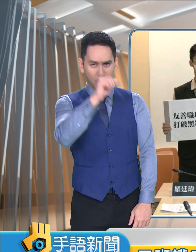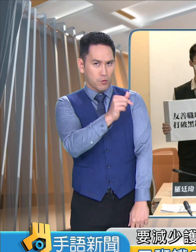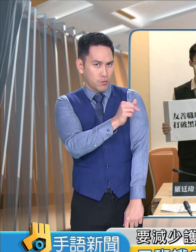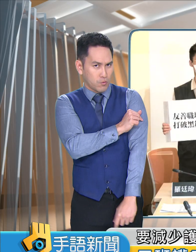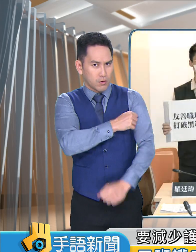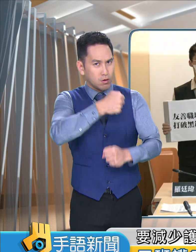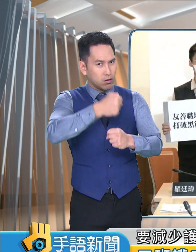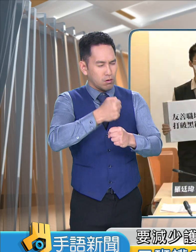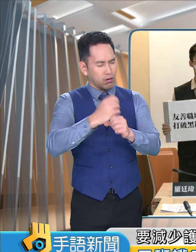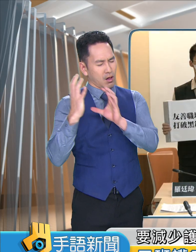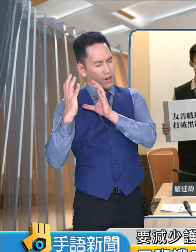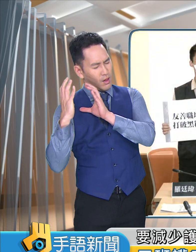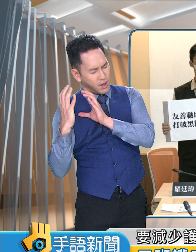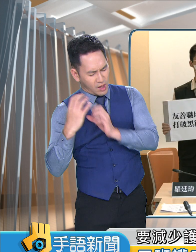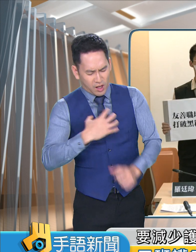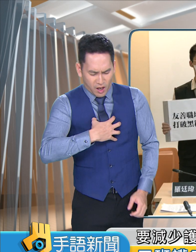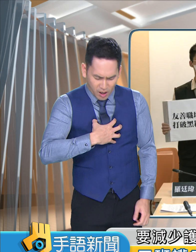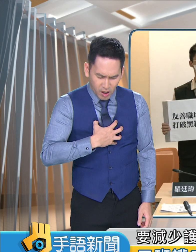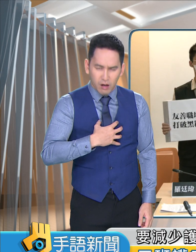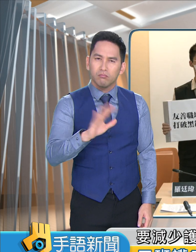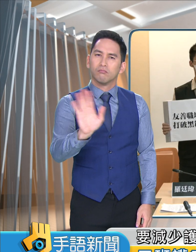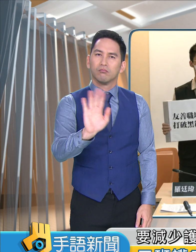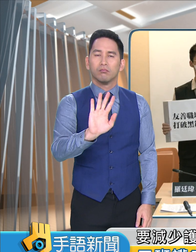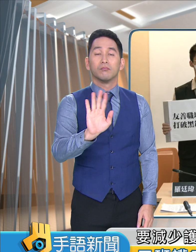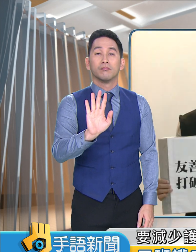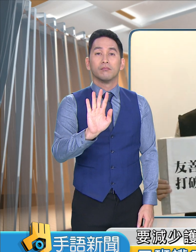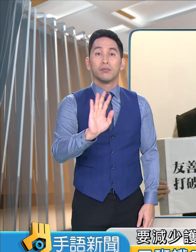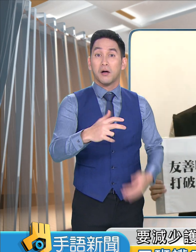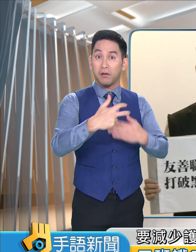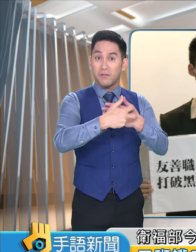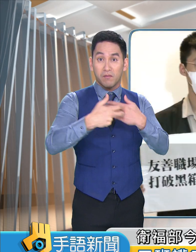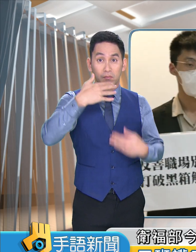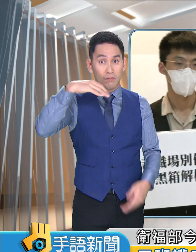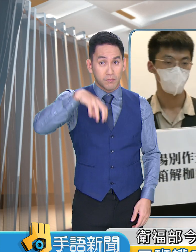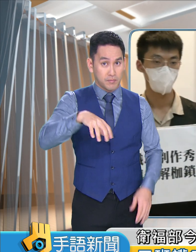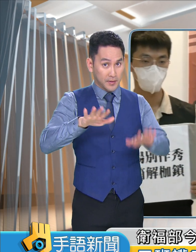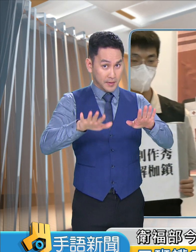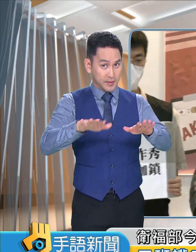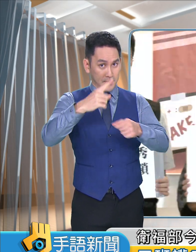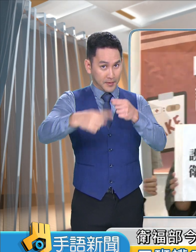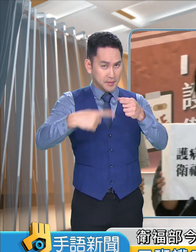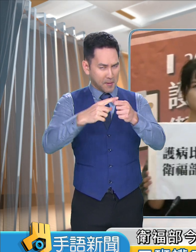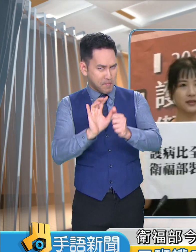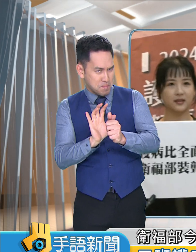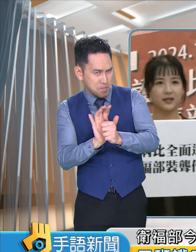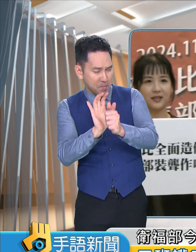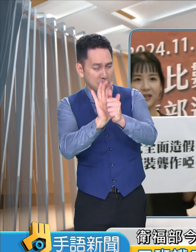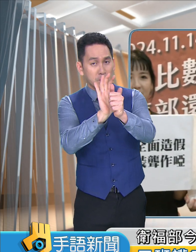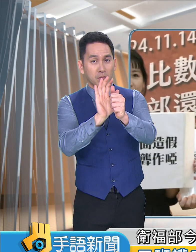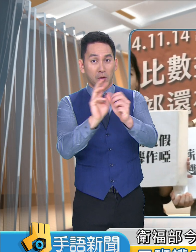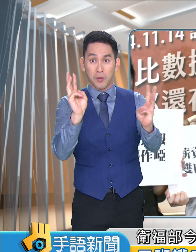要减少护理师的工作负荷，卫福部今年推动三班护病比新